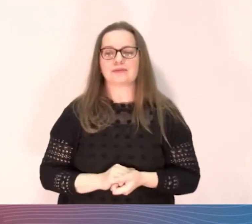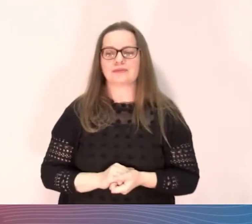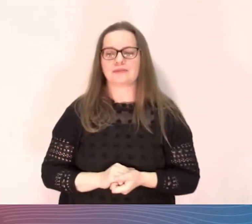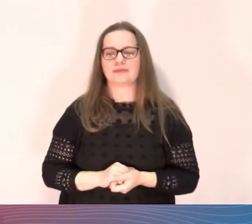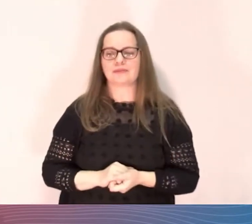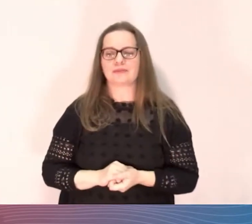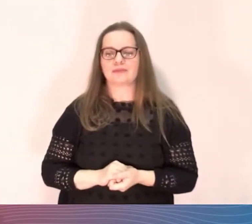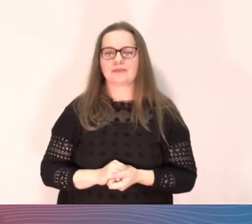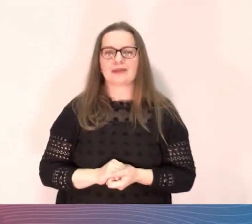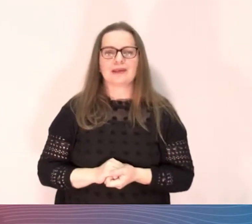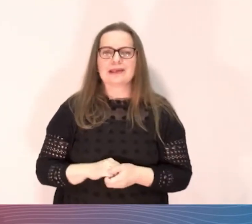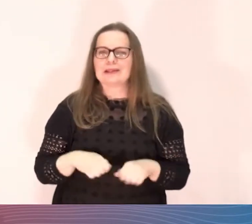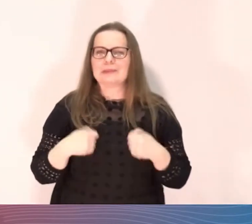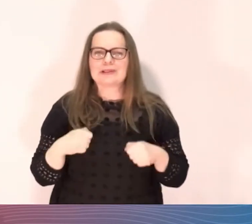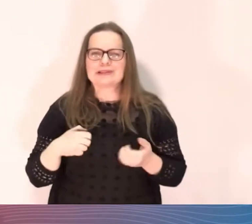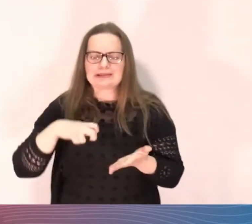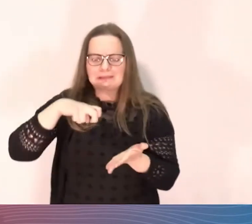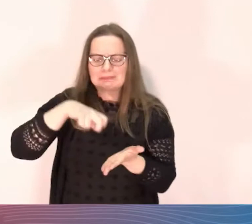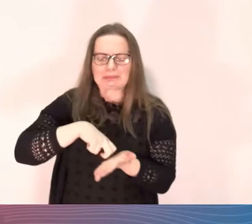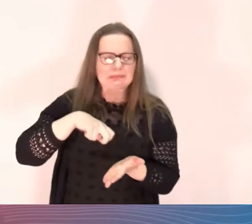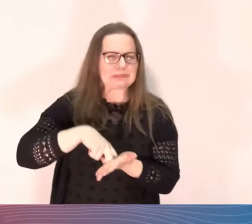pagar penitência.